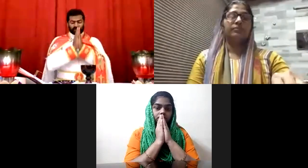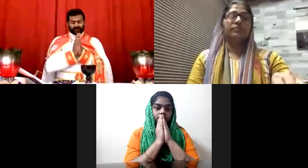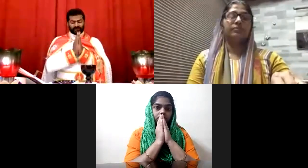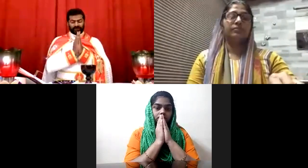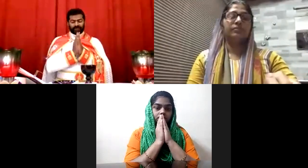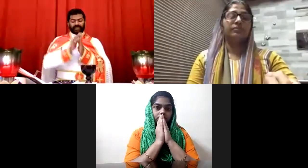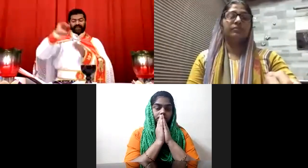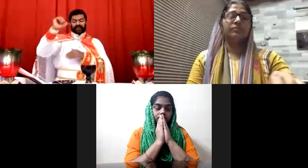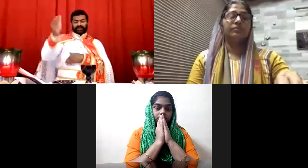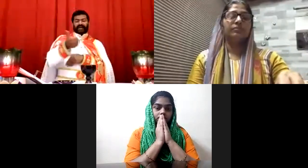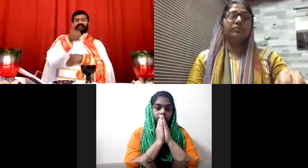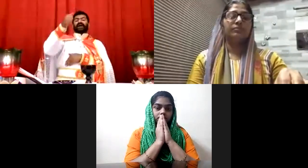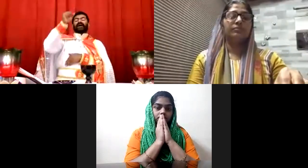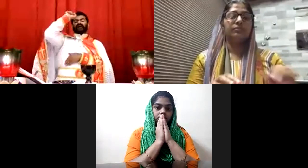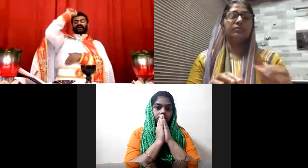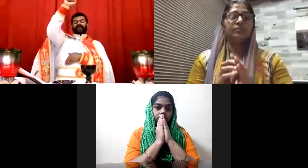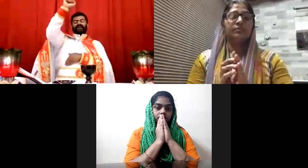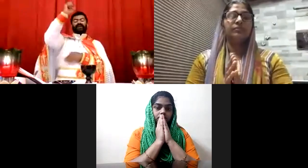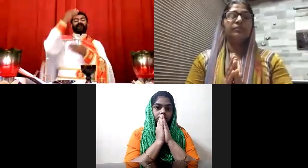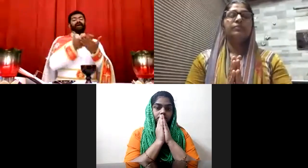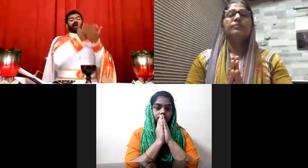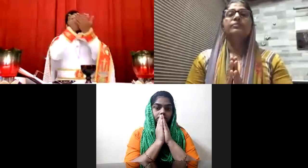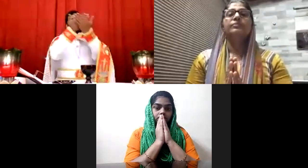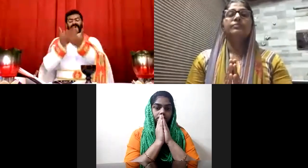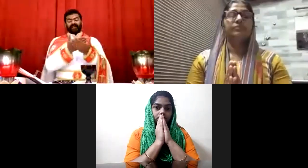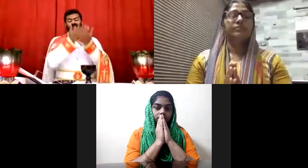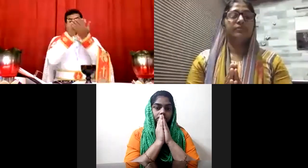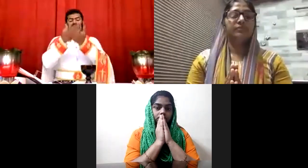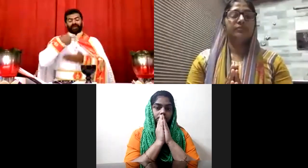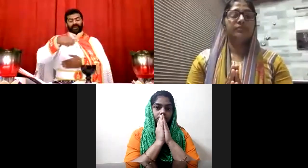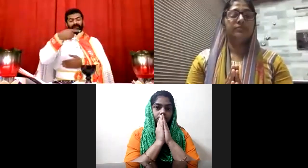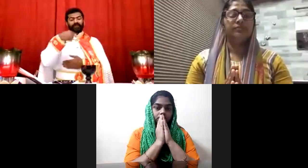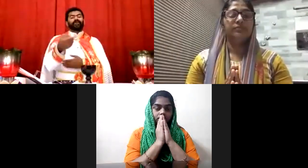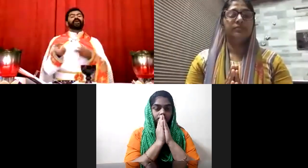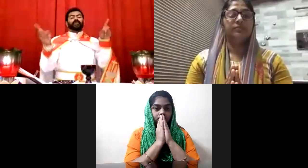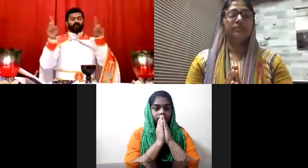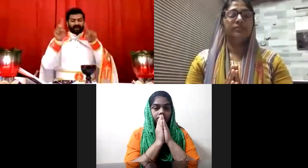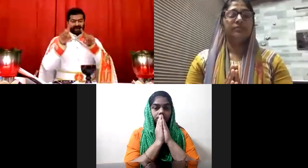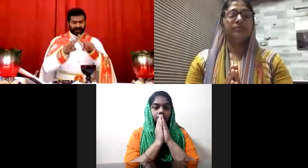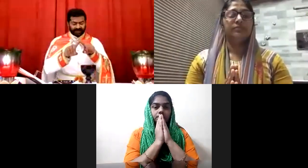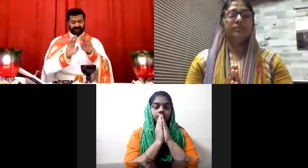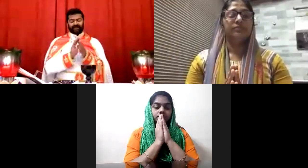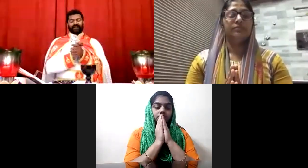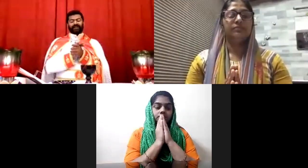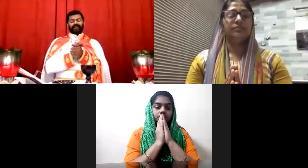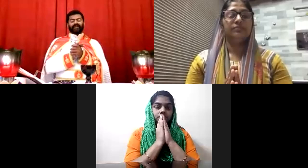തിരുനാമത്തിന് സ്തുതിയും നാഥനായ അങ്ങേക്ക് ആരാധനയും എപ്പോഴും